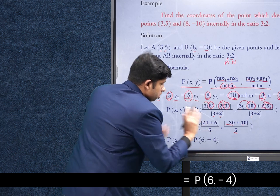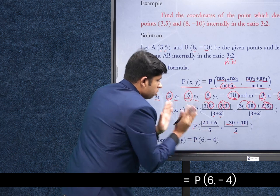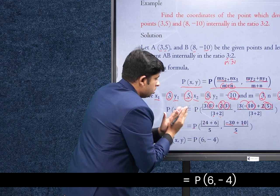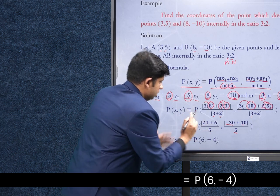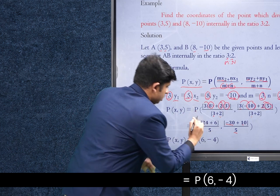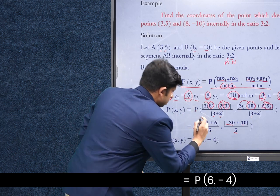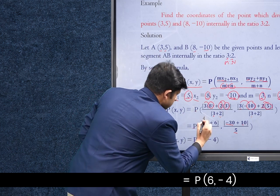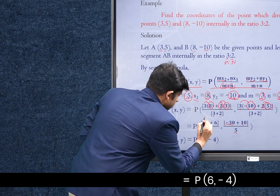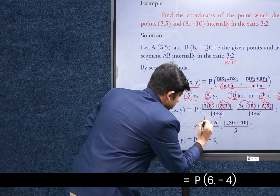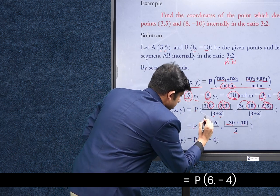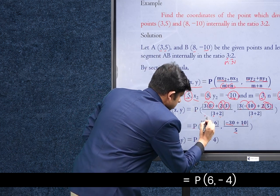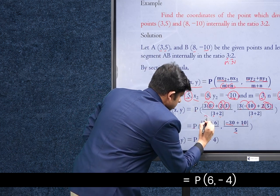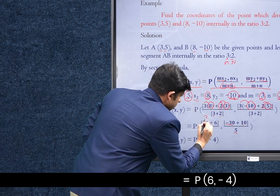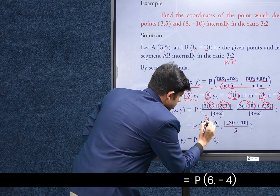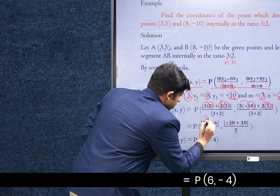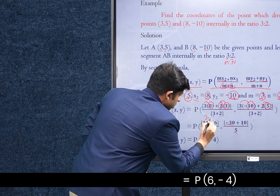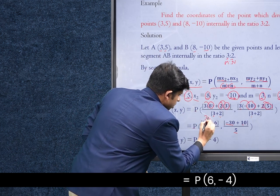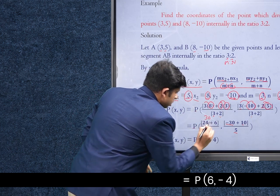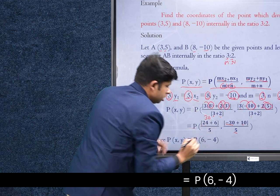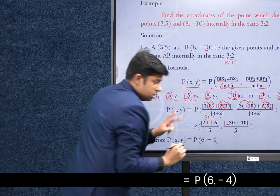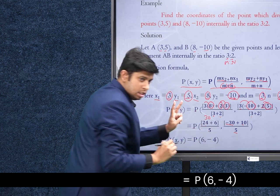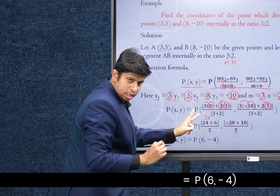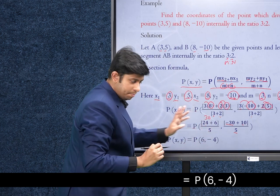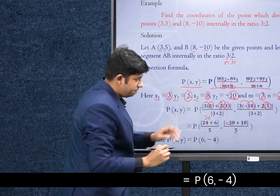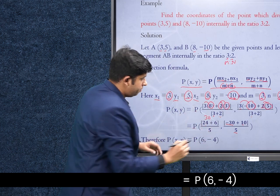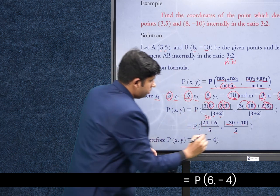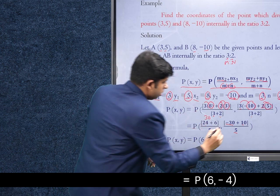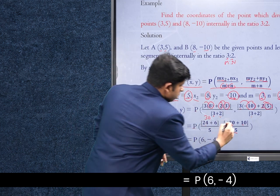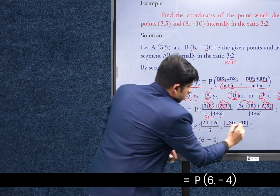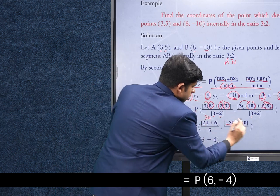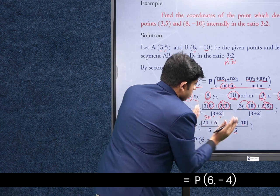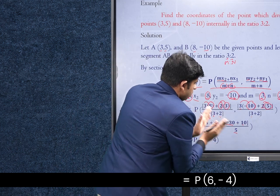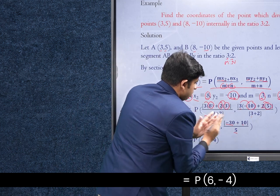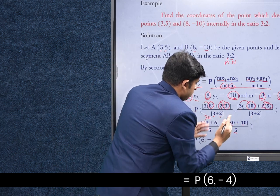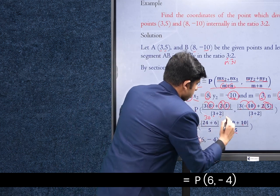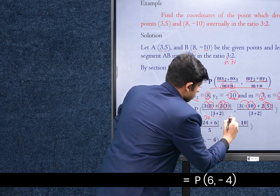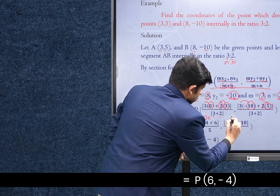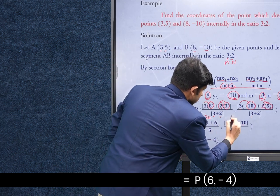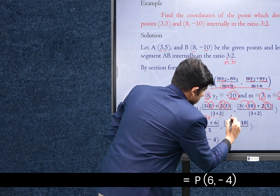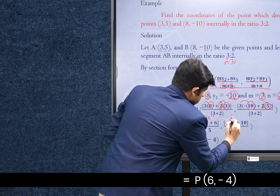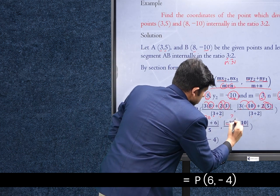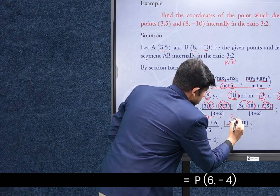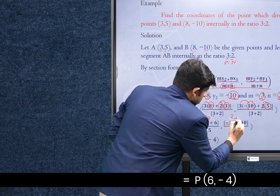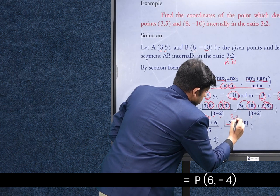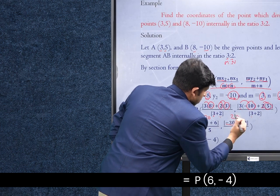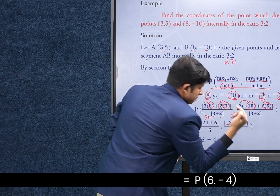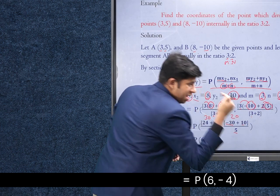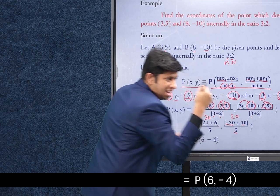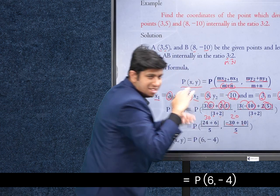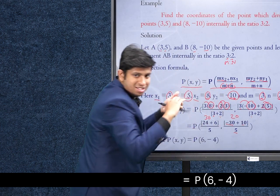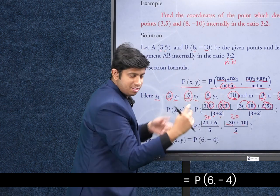ஈடு பி அடைப்புக்குறிக்குள் 6 கழித்தல் 4.